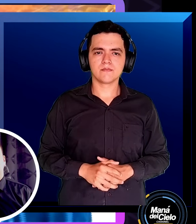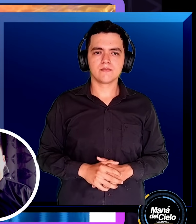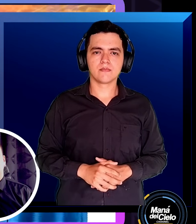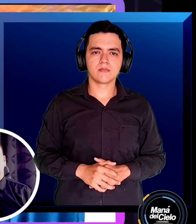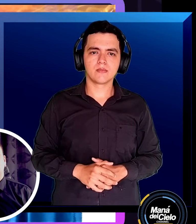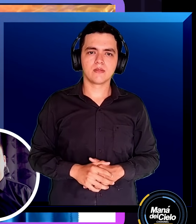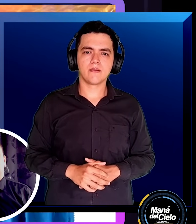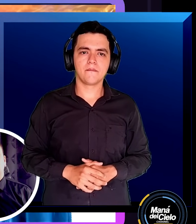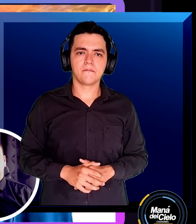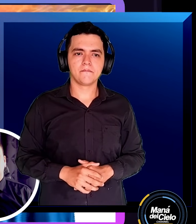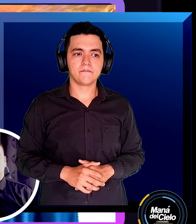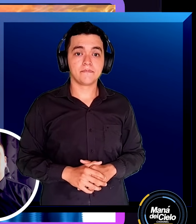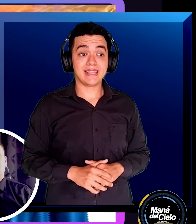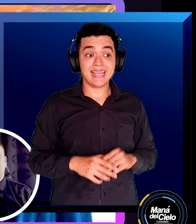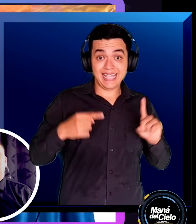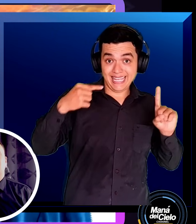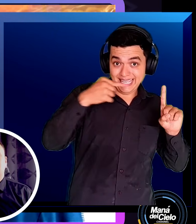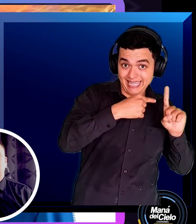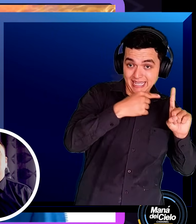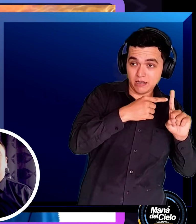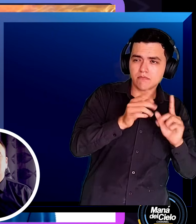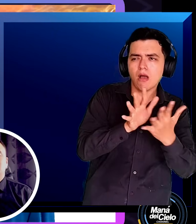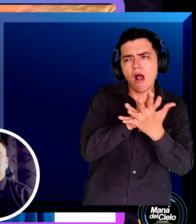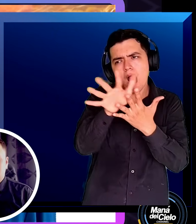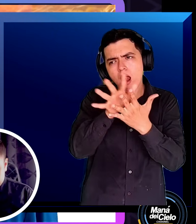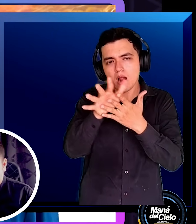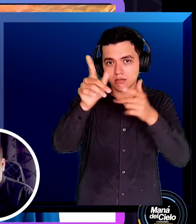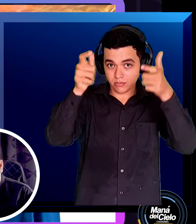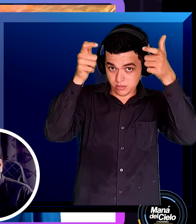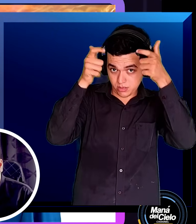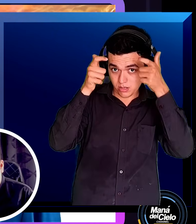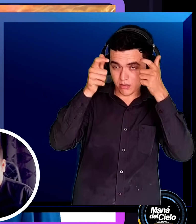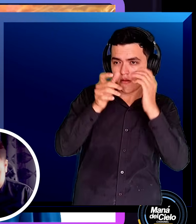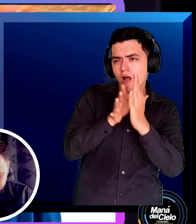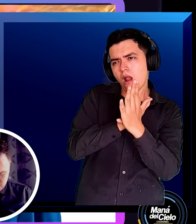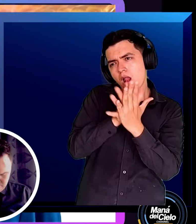hay personas tal vez de otra organización, bienvenidas, no quiero ofender a nadie.